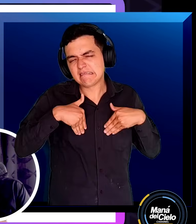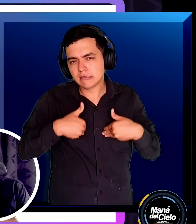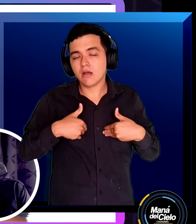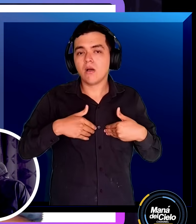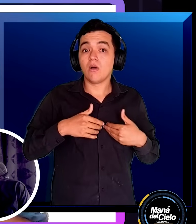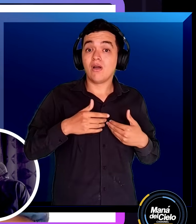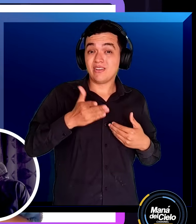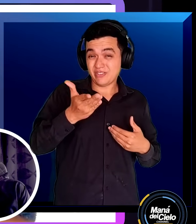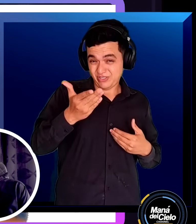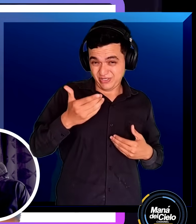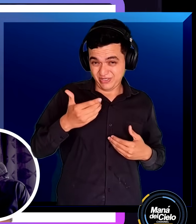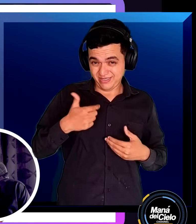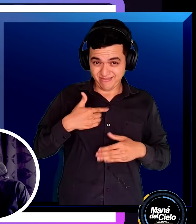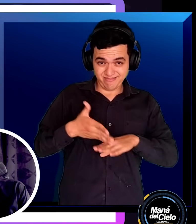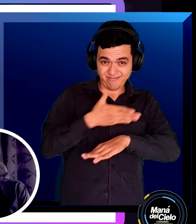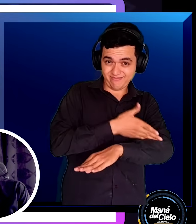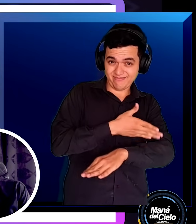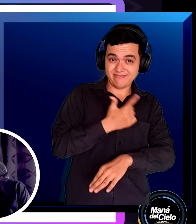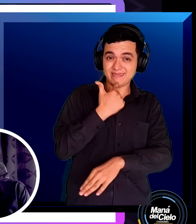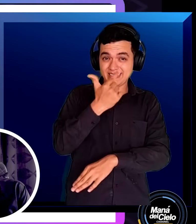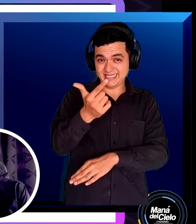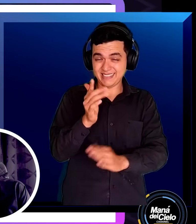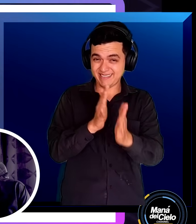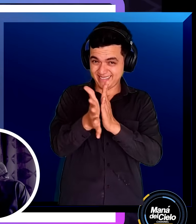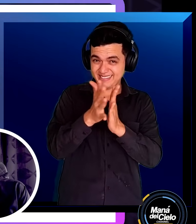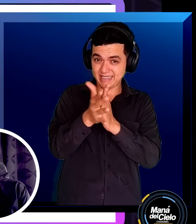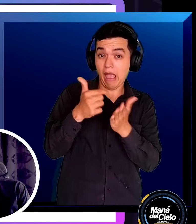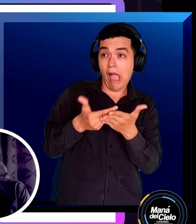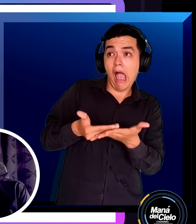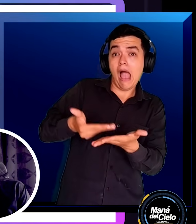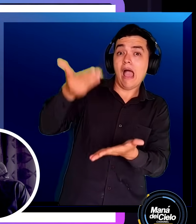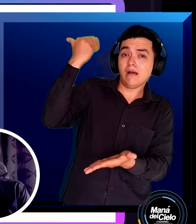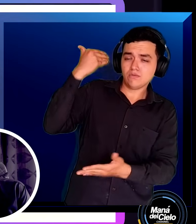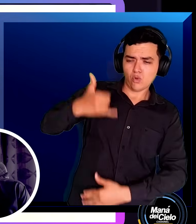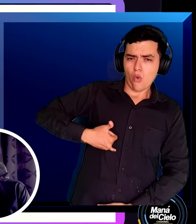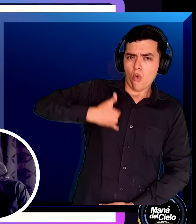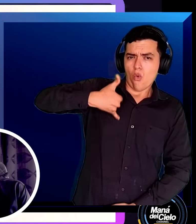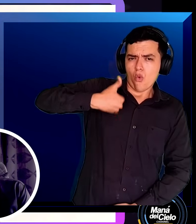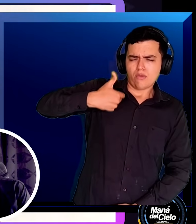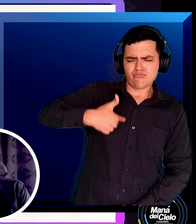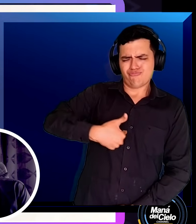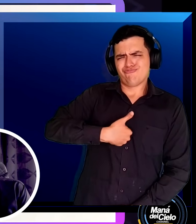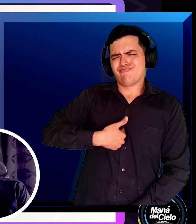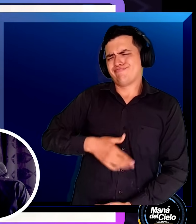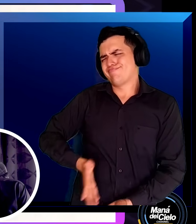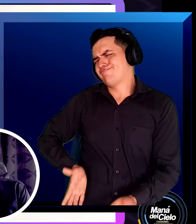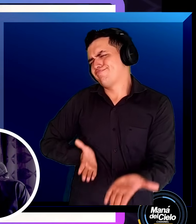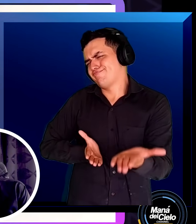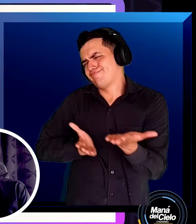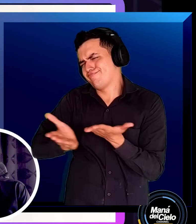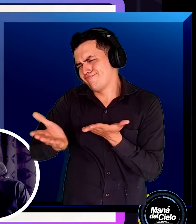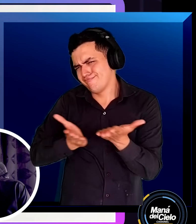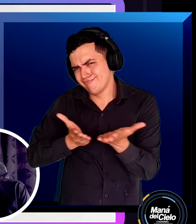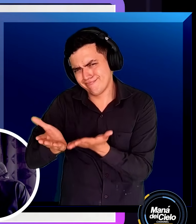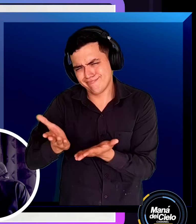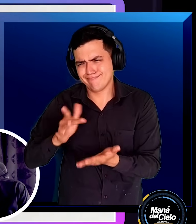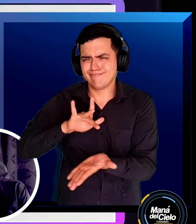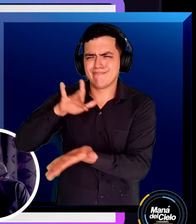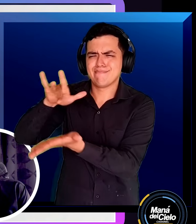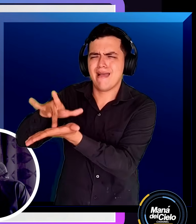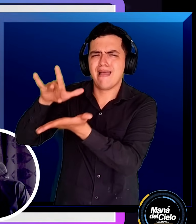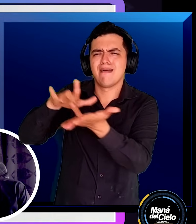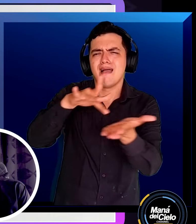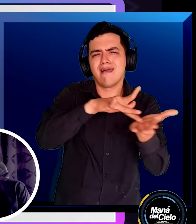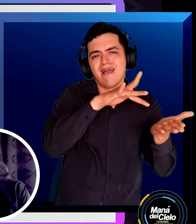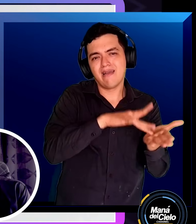A mí me da tanto dolor cuando yo veo a la gente desperdiciando su tiempo en cosas que no valen la pena. El día que